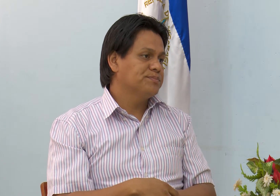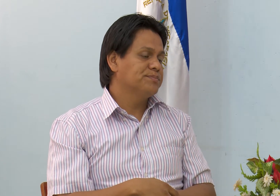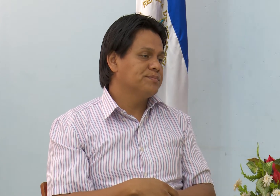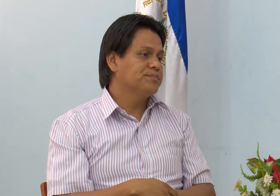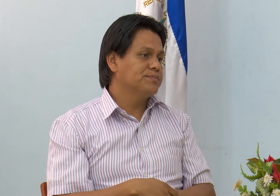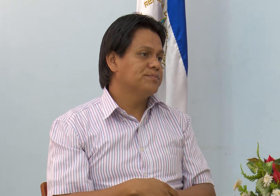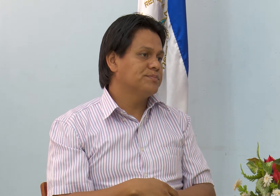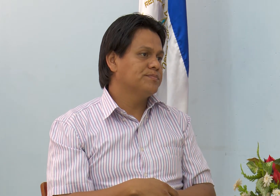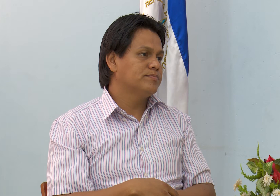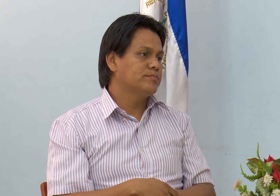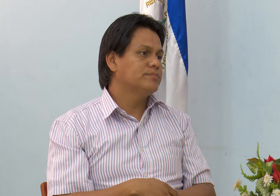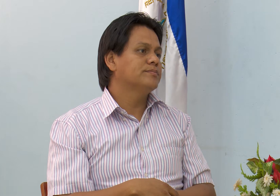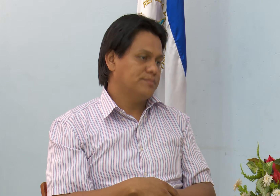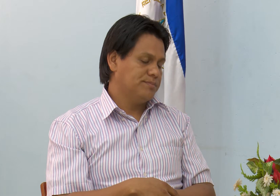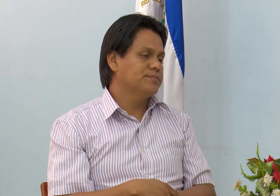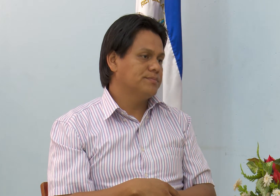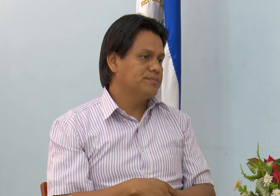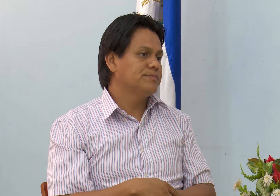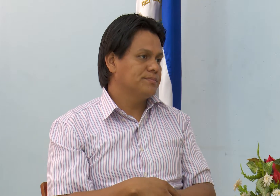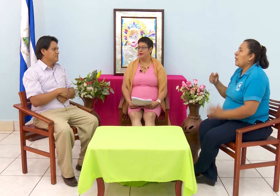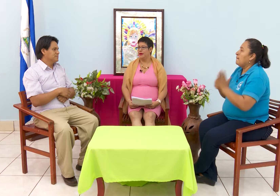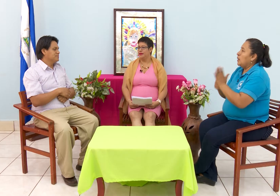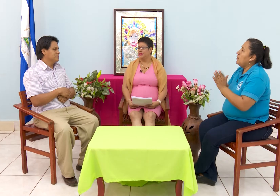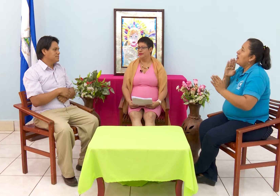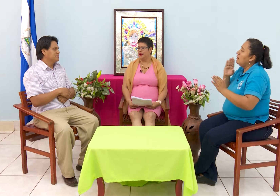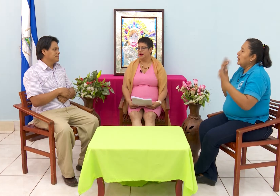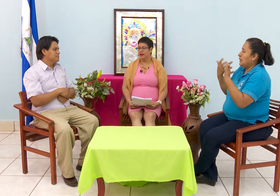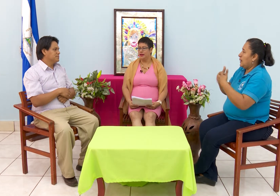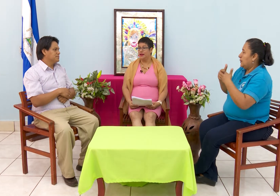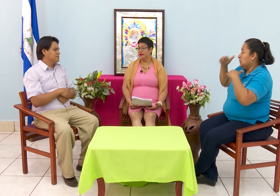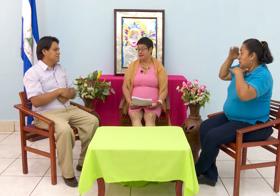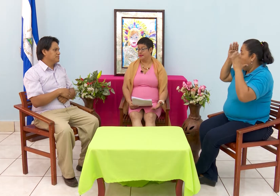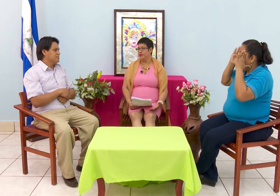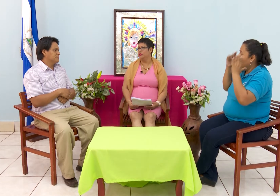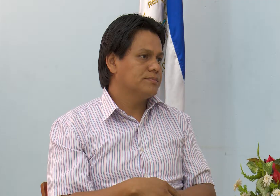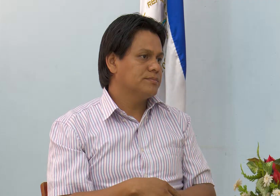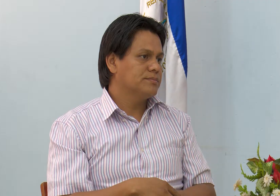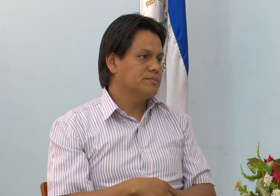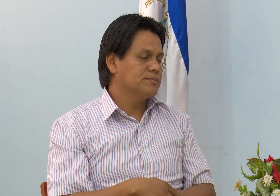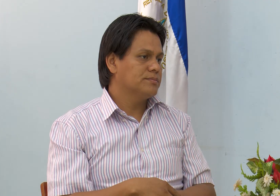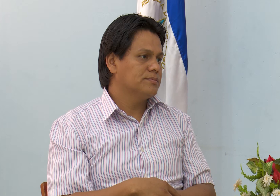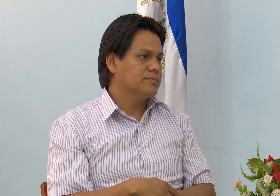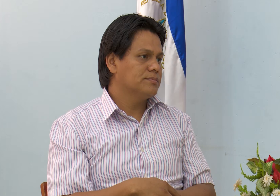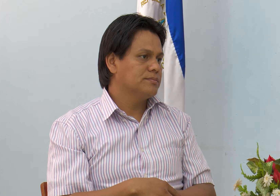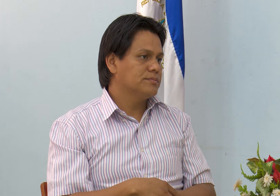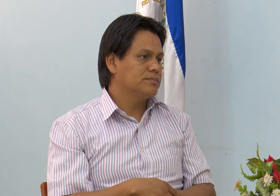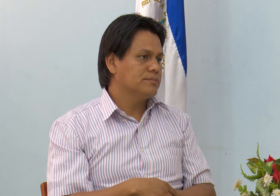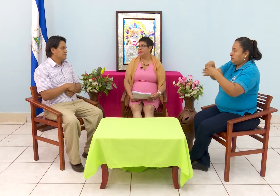otras discapacidades. Sí, cuando hablas de la empresa privada, te referís a que se les dificulta en el sentido de la